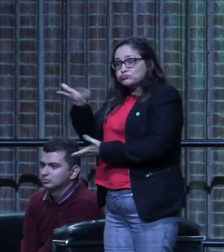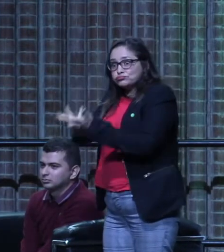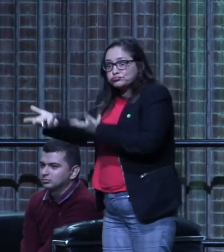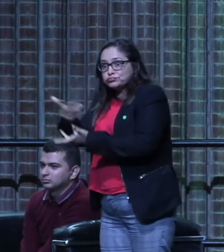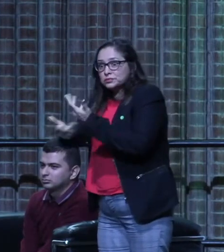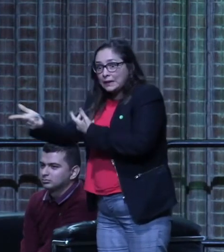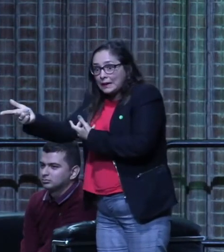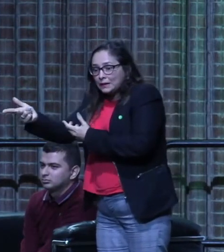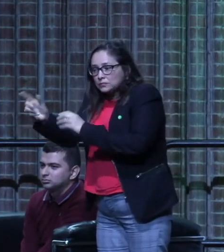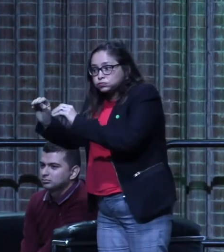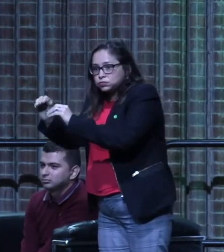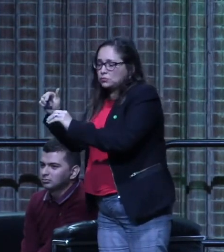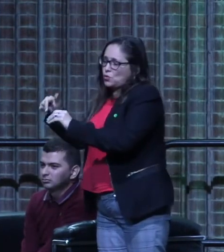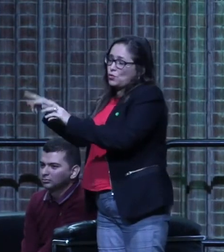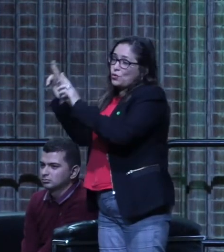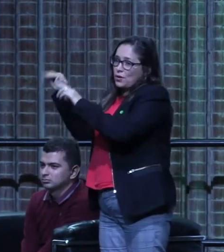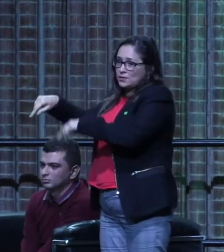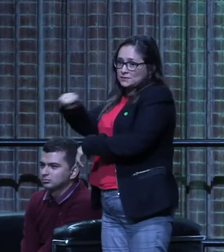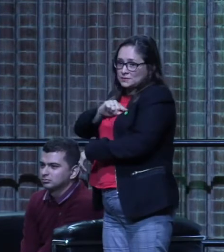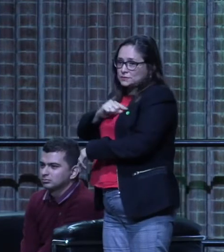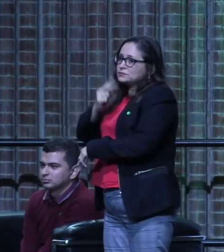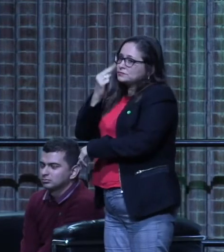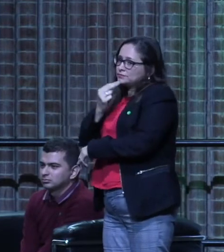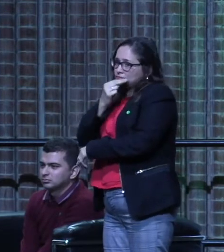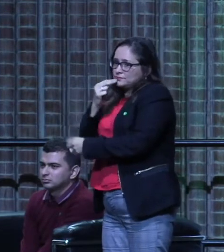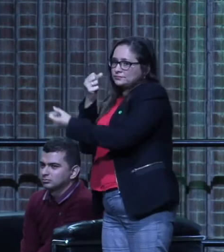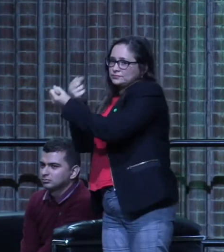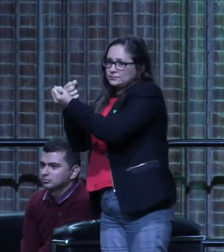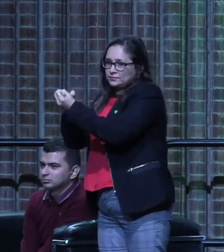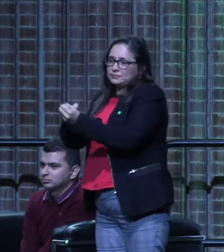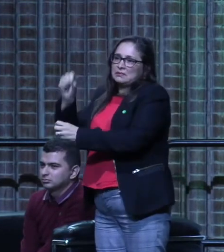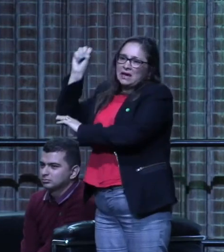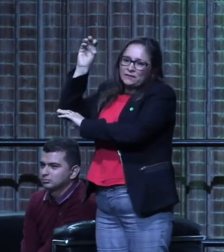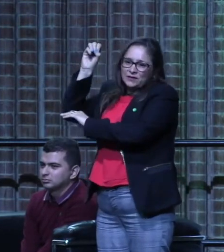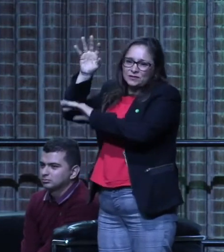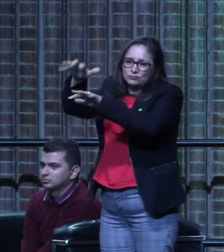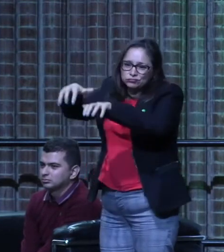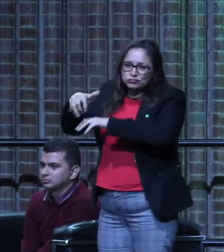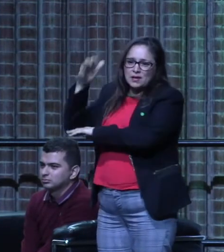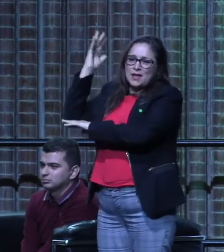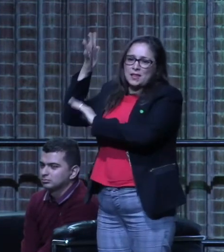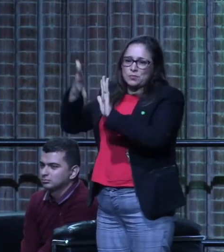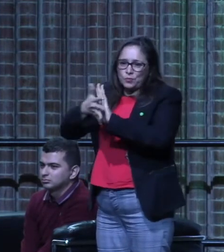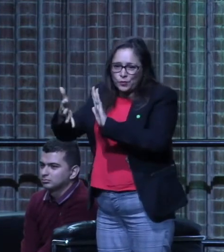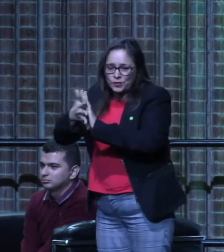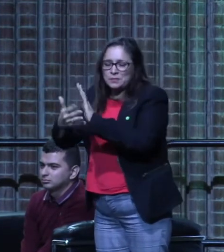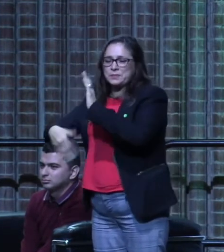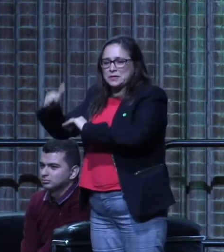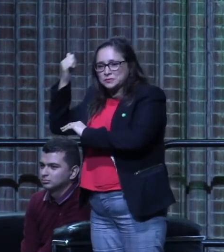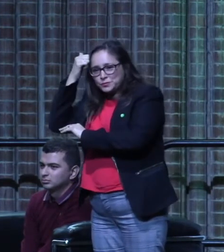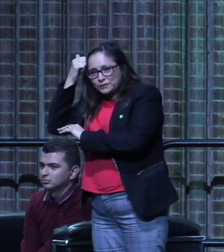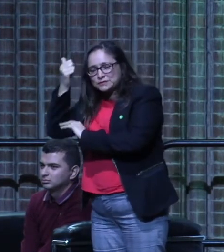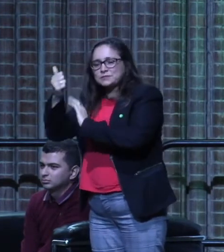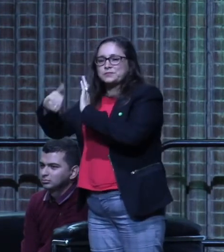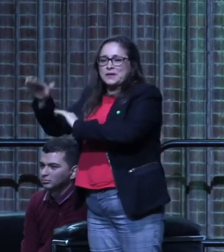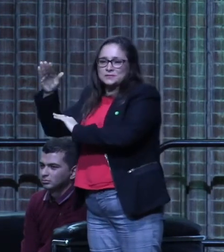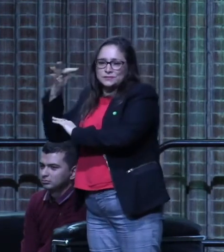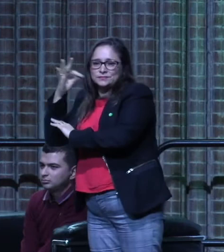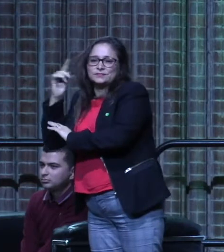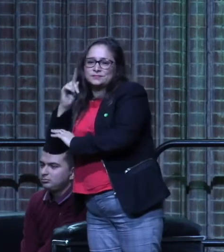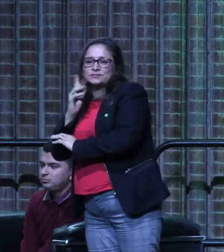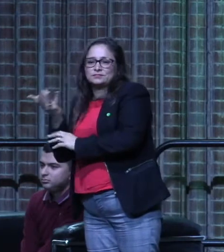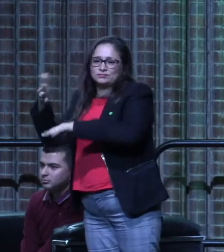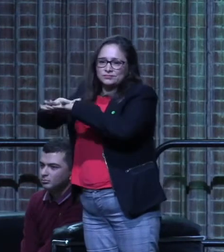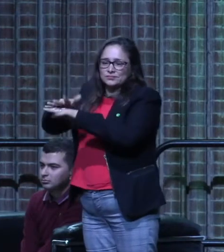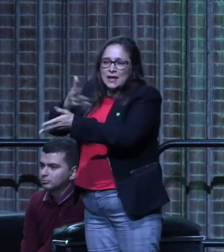poder entonces afrontar esos retos de educación para que estos estudiantes desarrollen sus competencias, desde